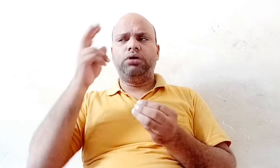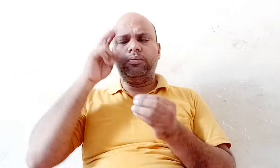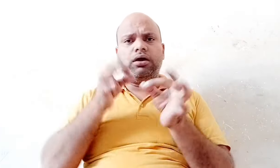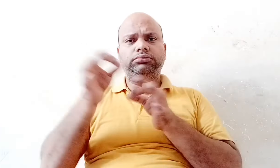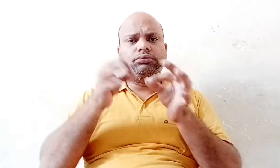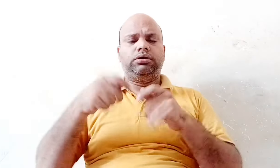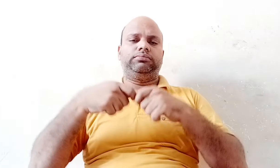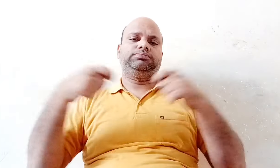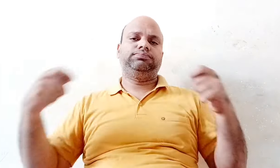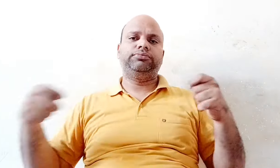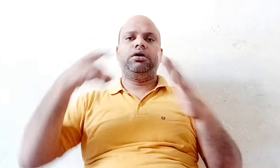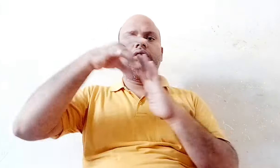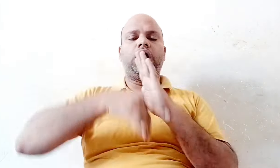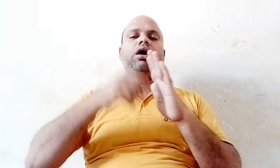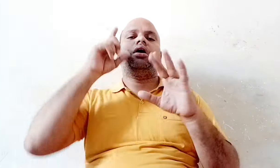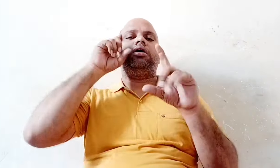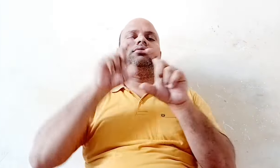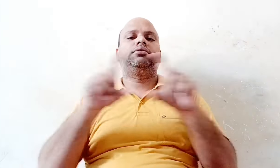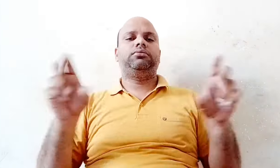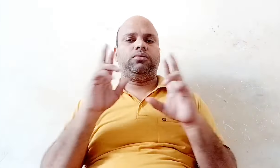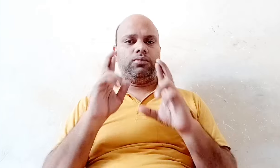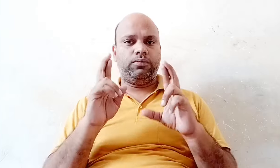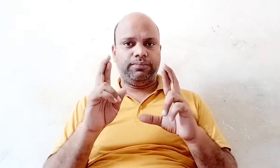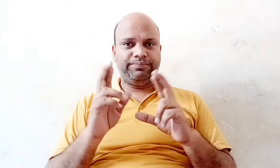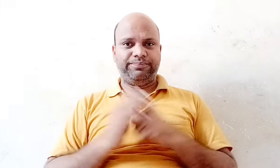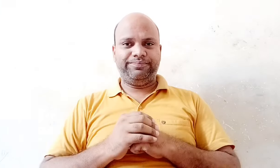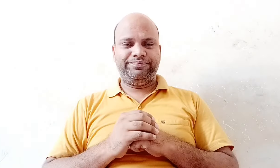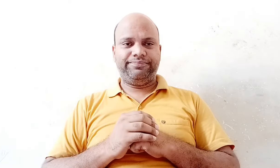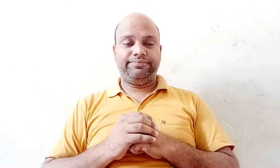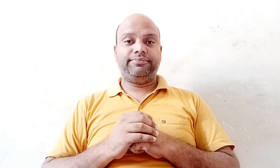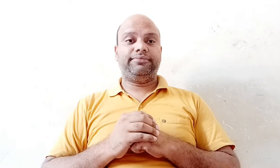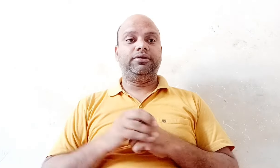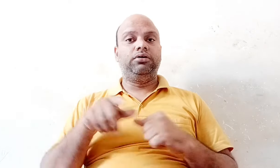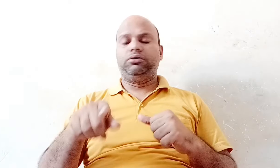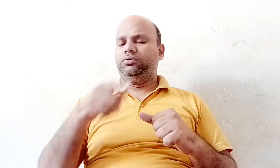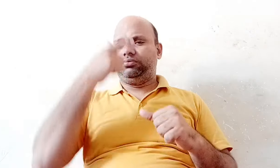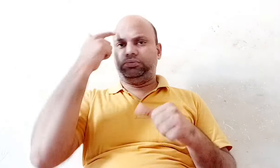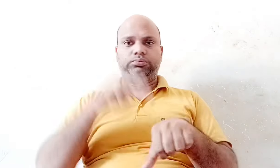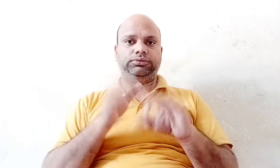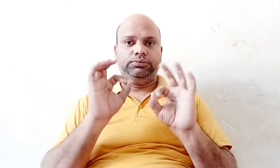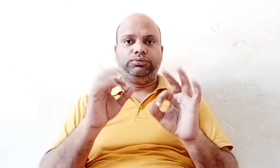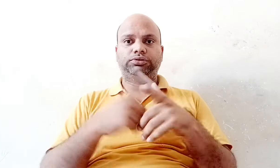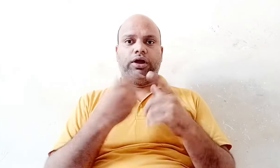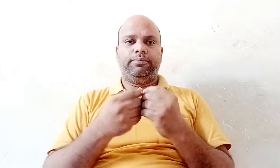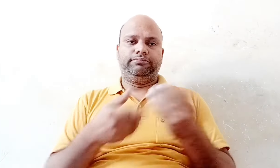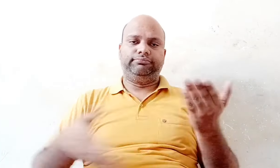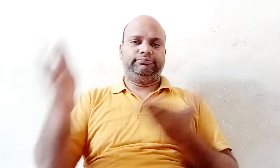7. Karatra, Karavaya Jayega, Yathi Ki Virada Niyamanasara Kanuni Kariyavahi Ki Javegi,